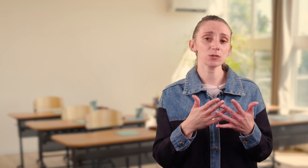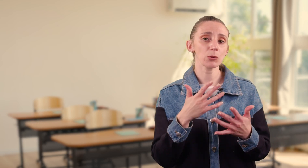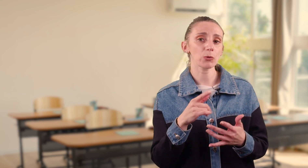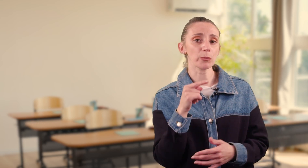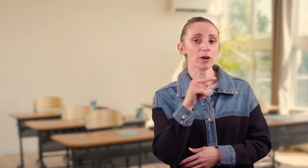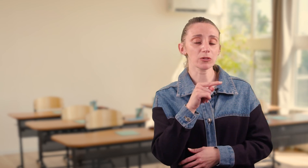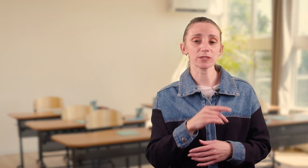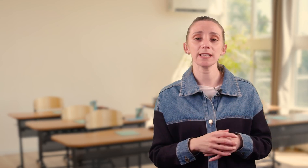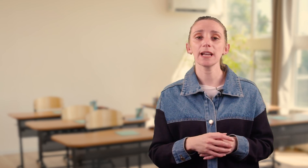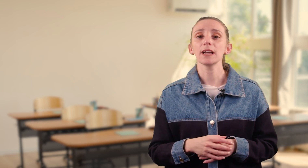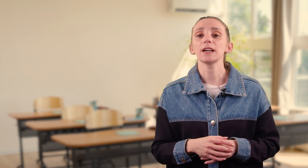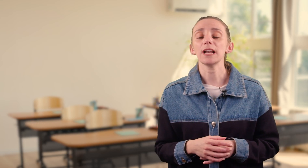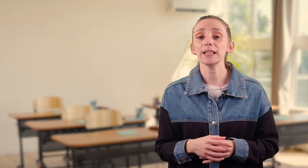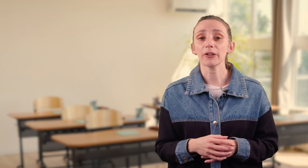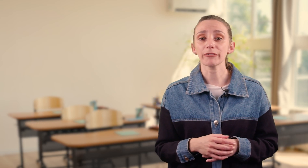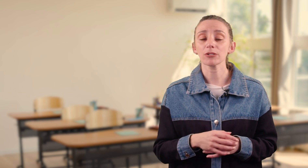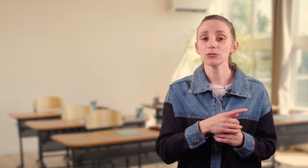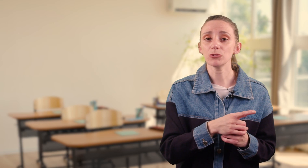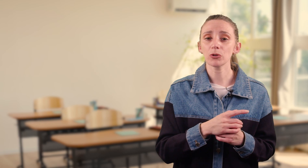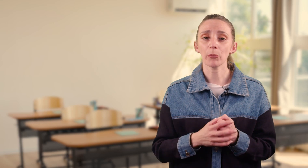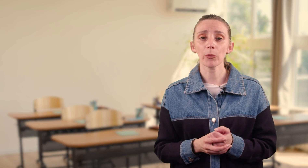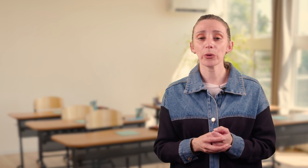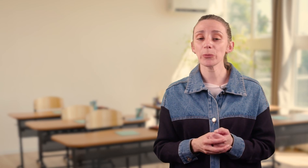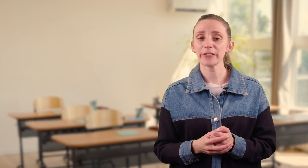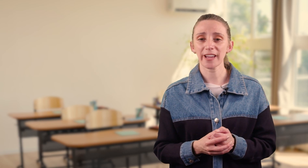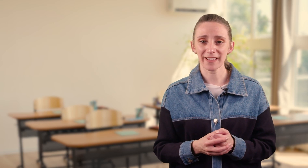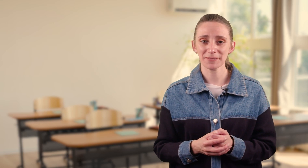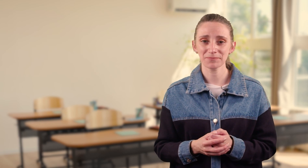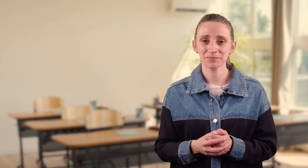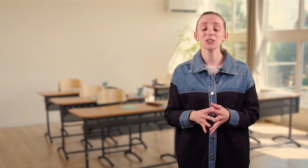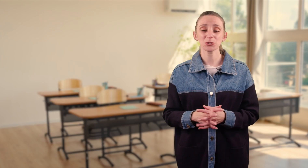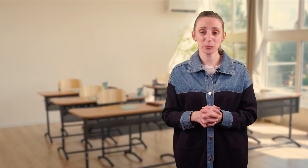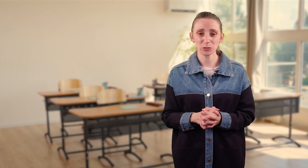suite, on comprend que c'est les enfants de mon premier frère. Je poursuis.